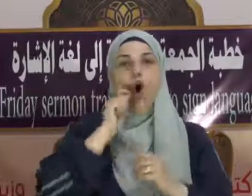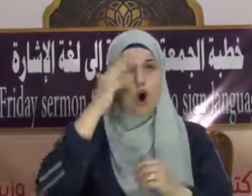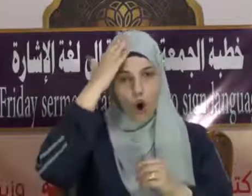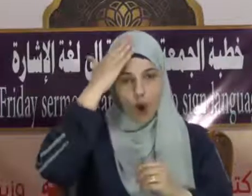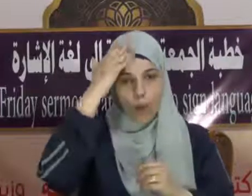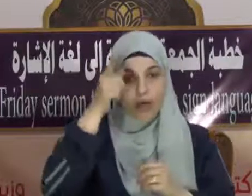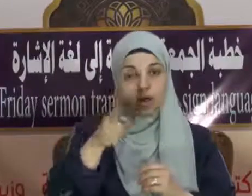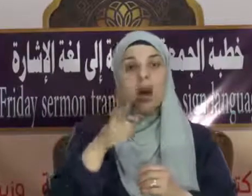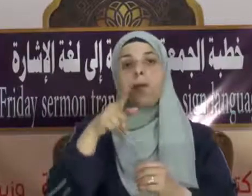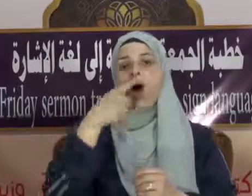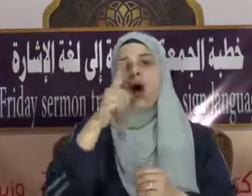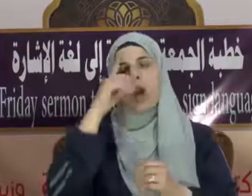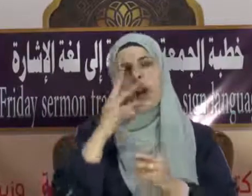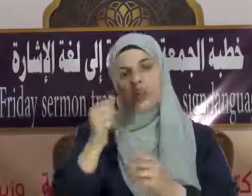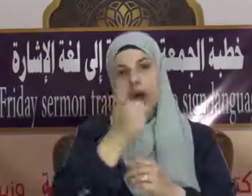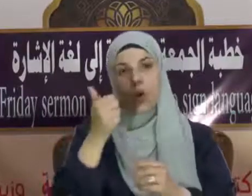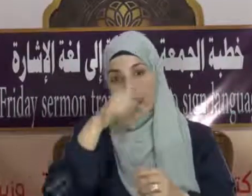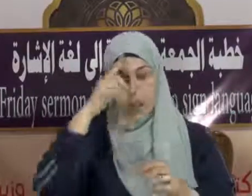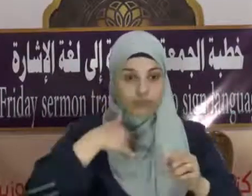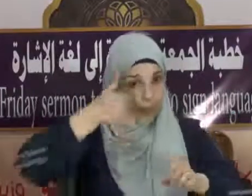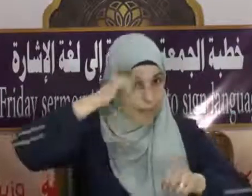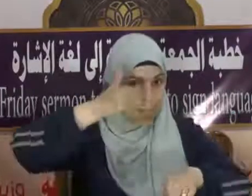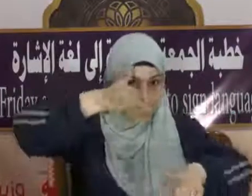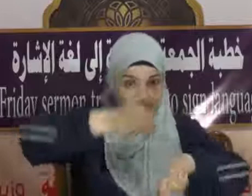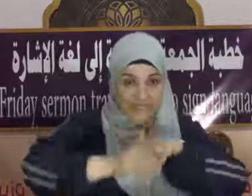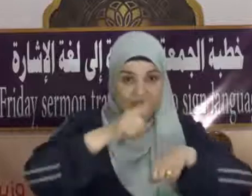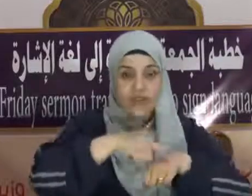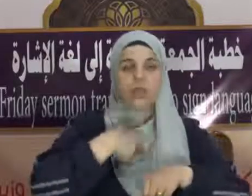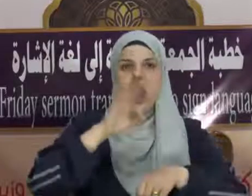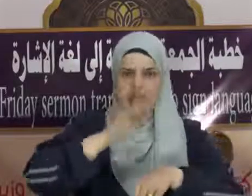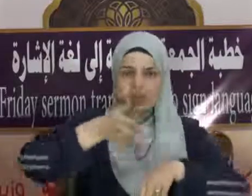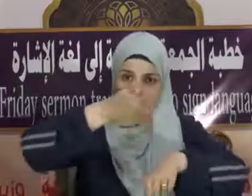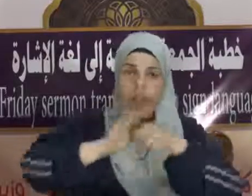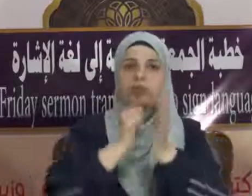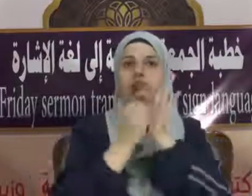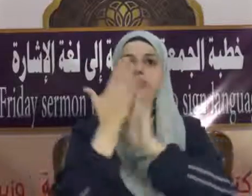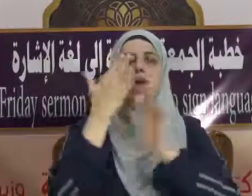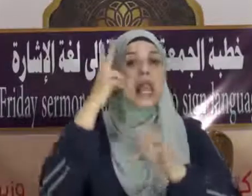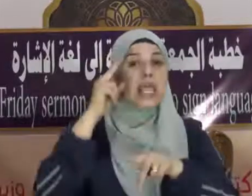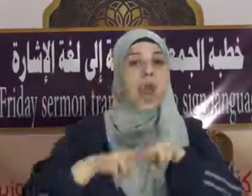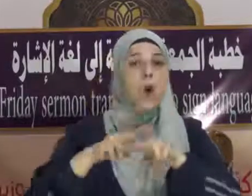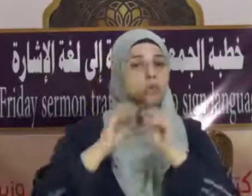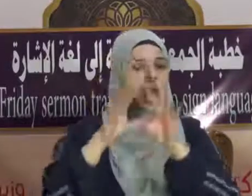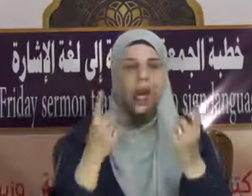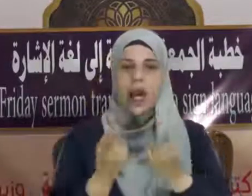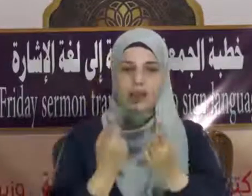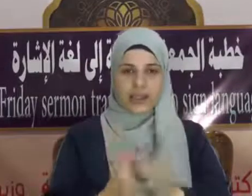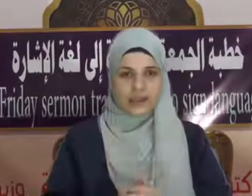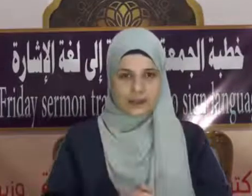الله عنهما إذا ذبح شاة يقول: أرسلوا لجارنا اليهودي منها.